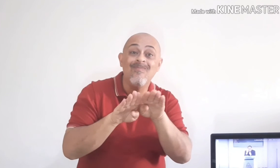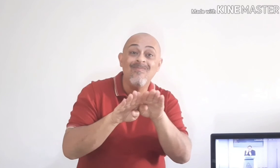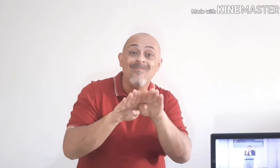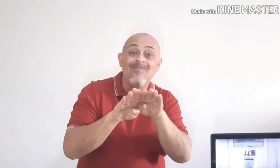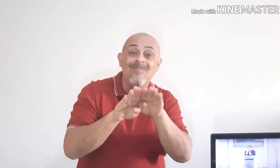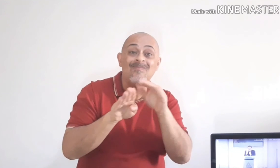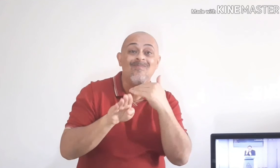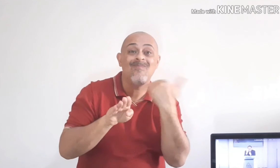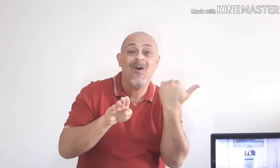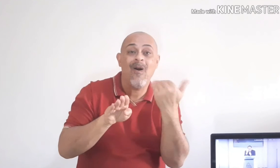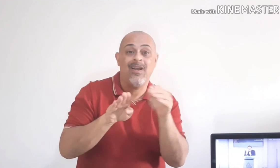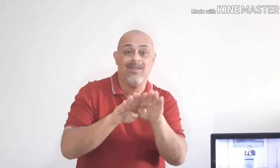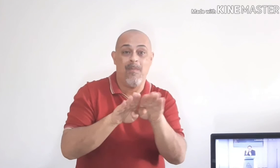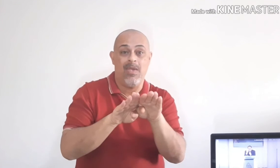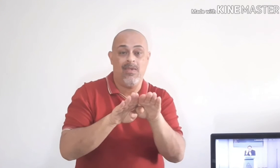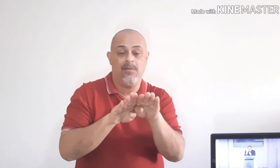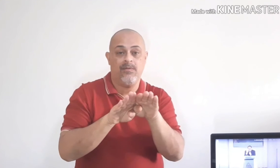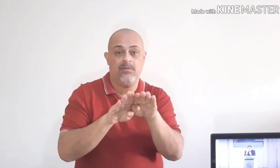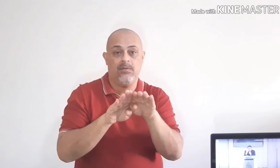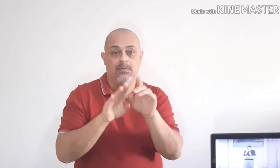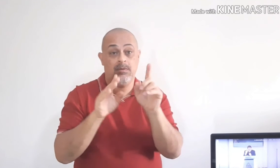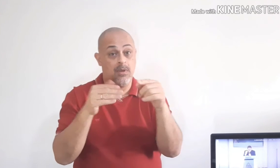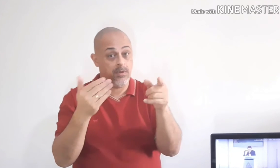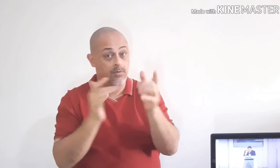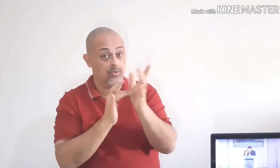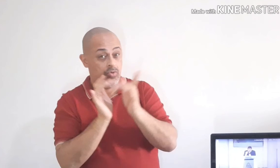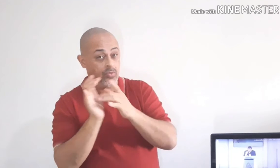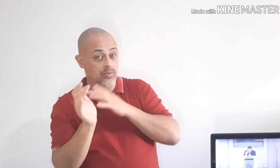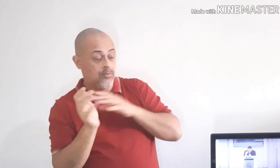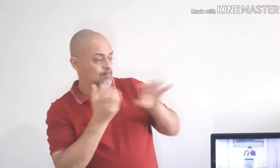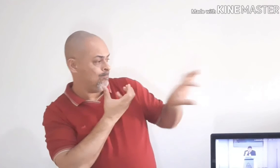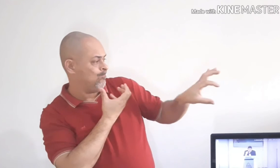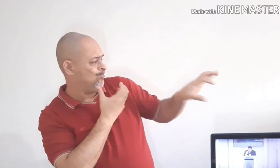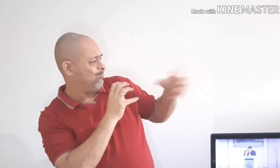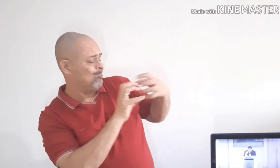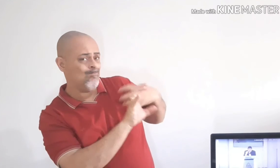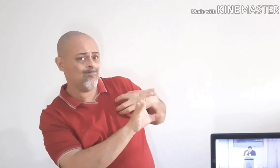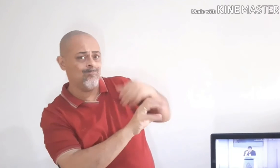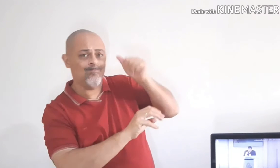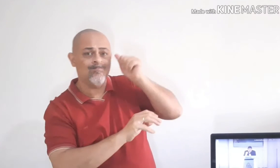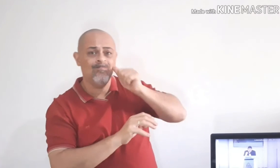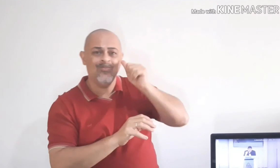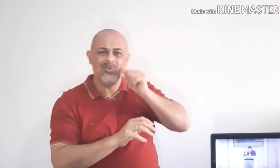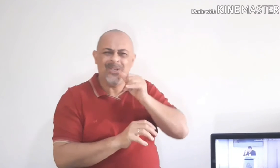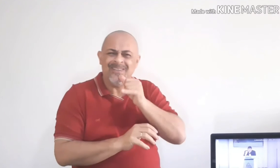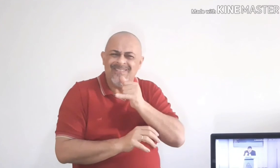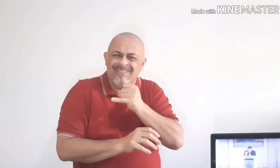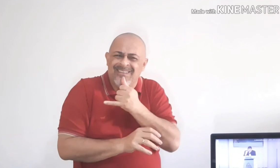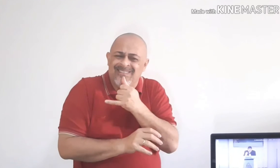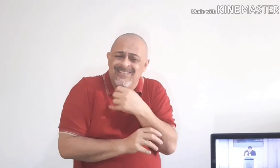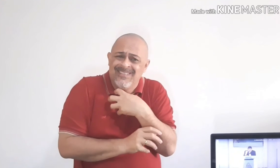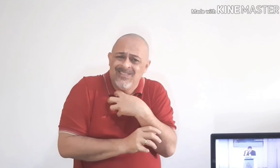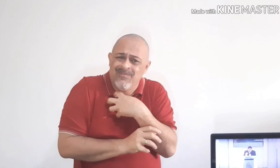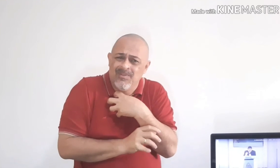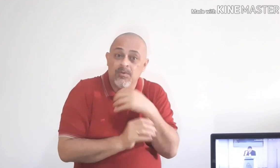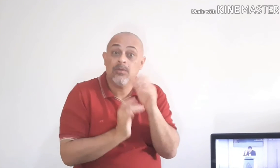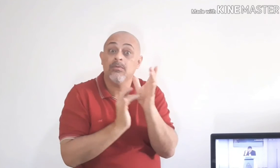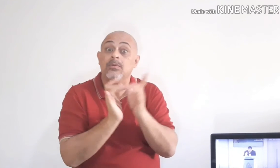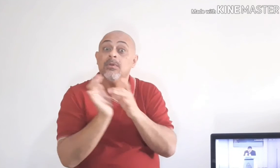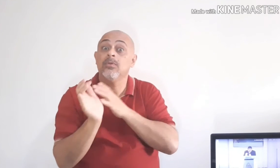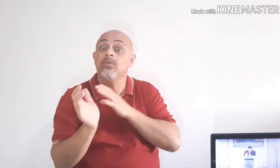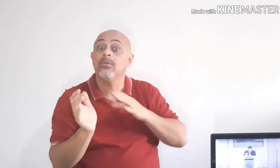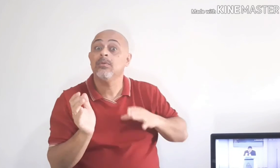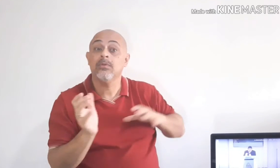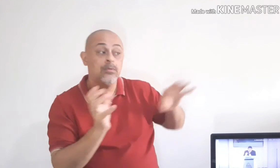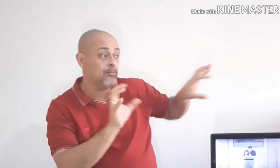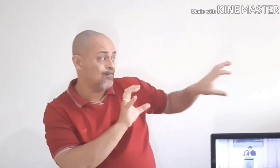coração dessa mulher. E a Bíblia diz, vendo-a, o Senhor se